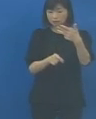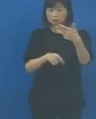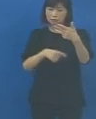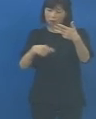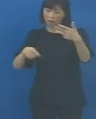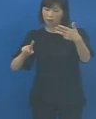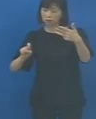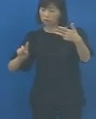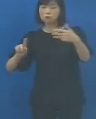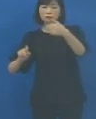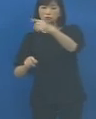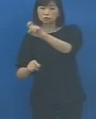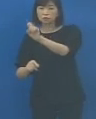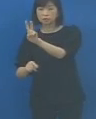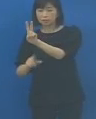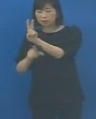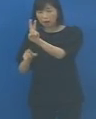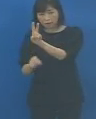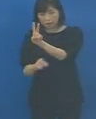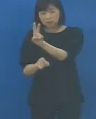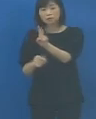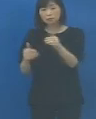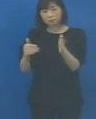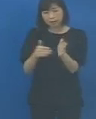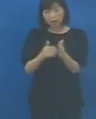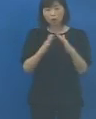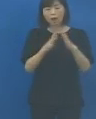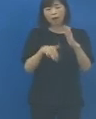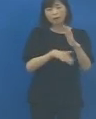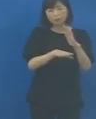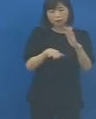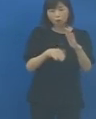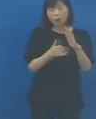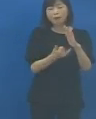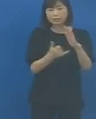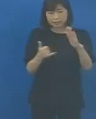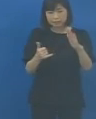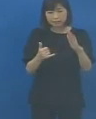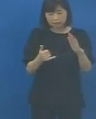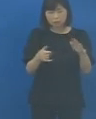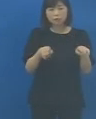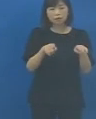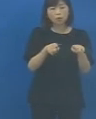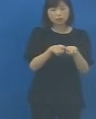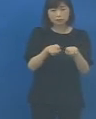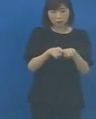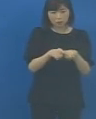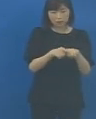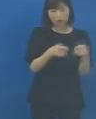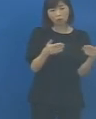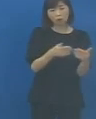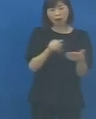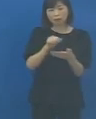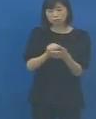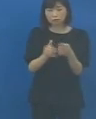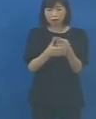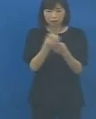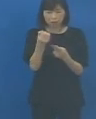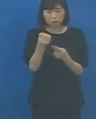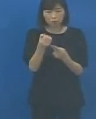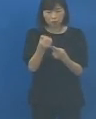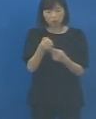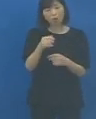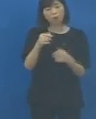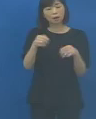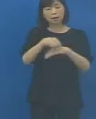月までファミリーワーケーションプランナーを委嘱しようと。これは実は副業人材の募集